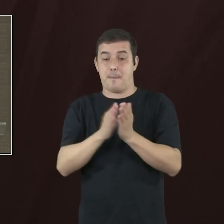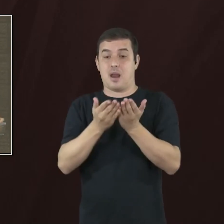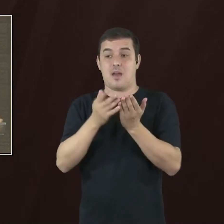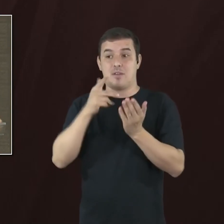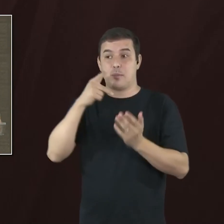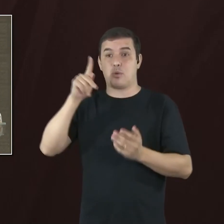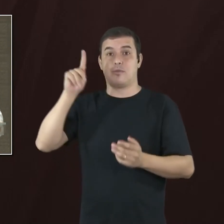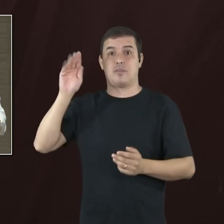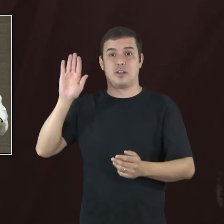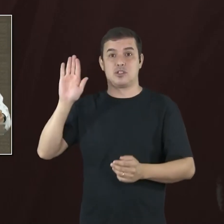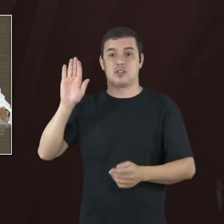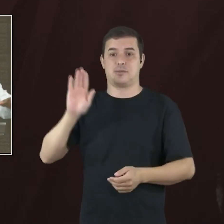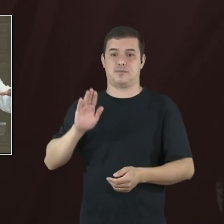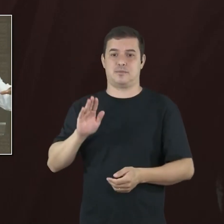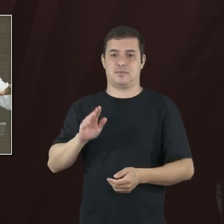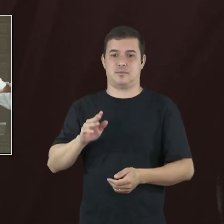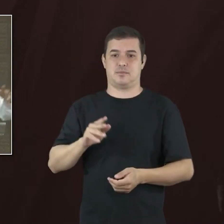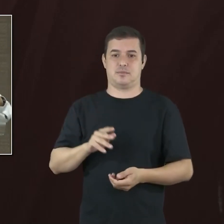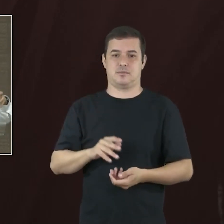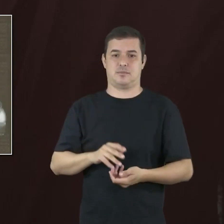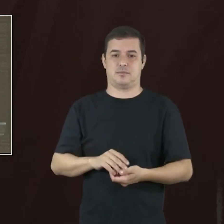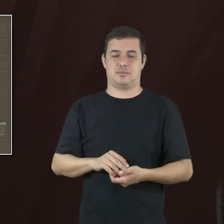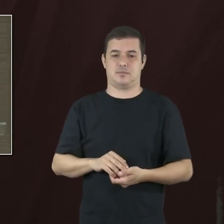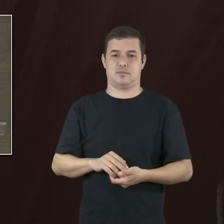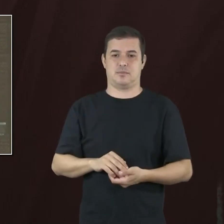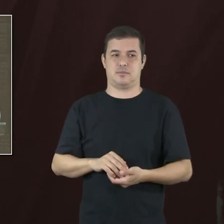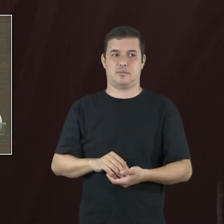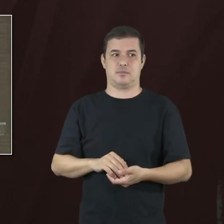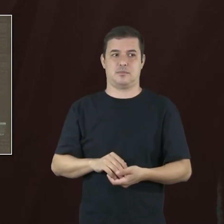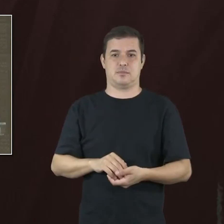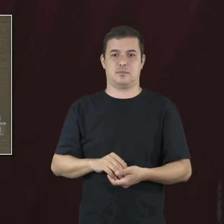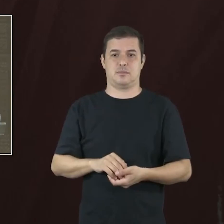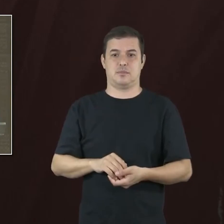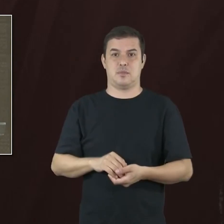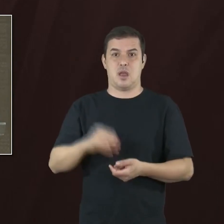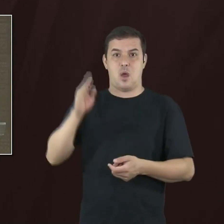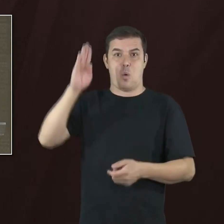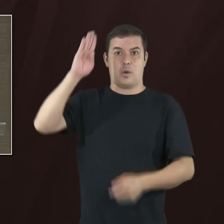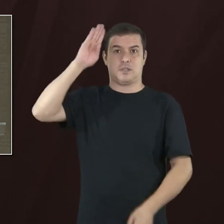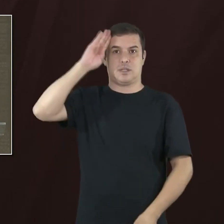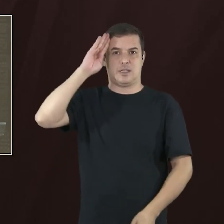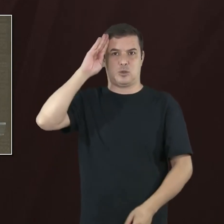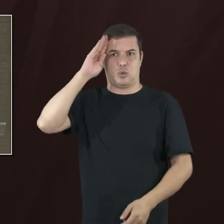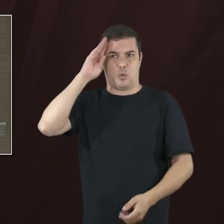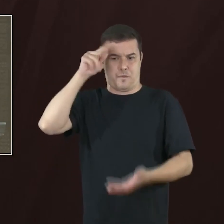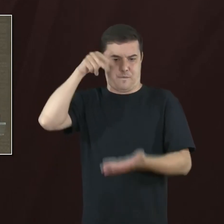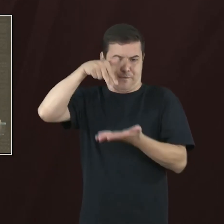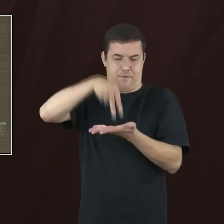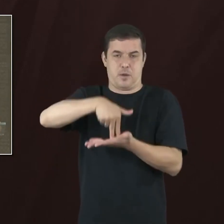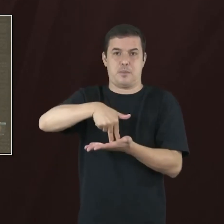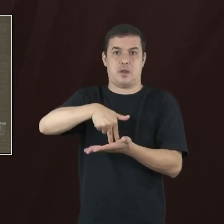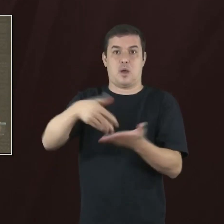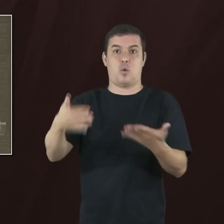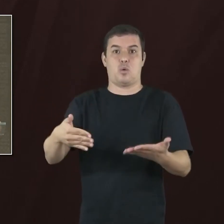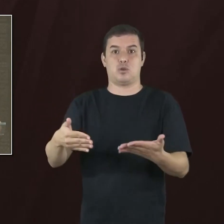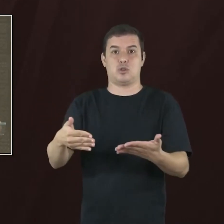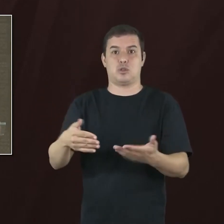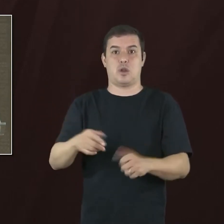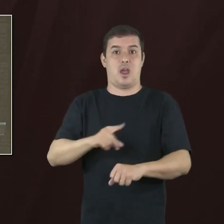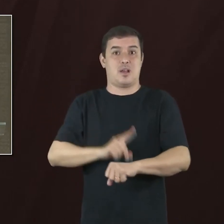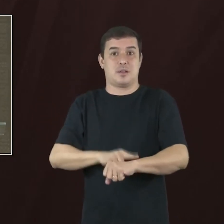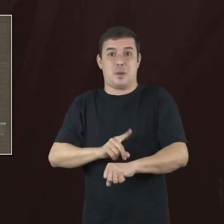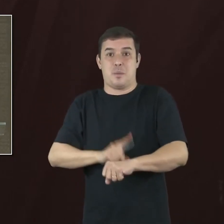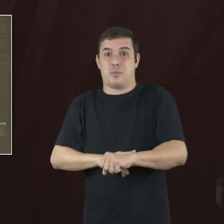mais está formando um exército coeso. É disso que precisa para o final dos tempos.